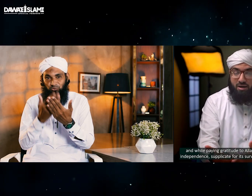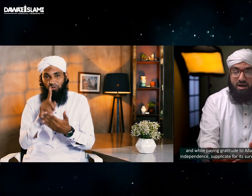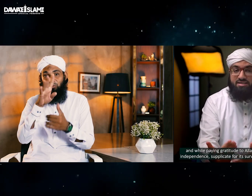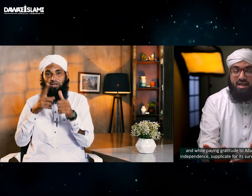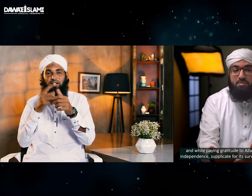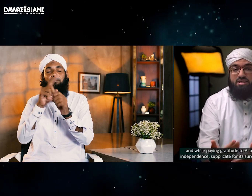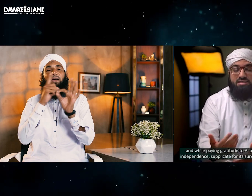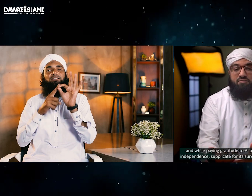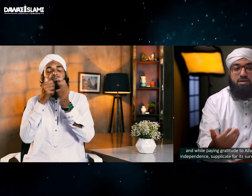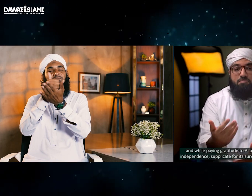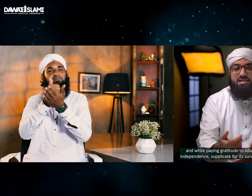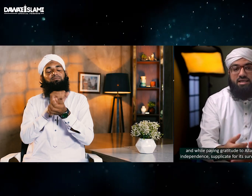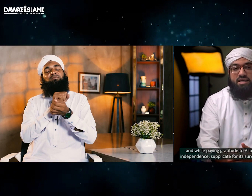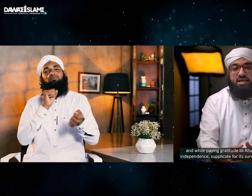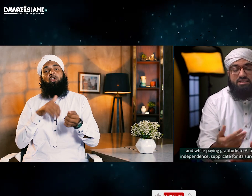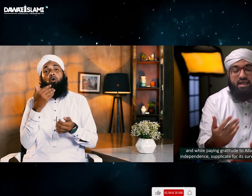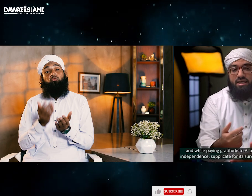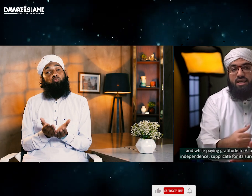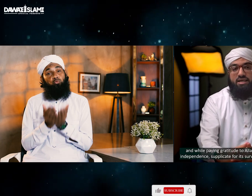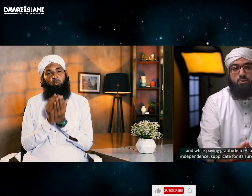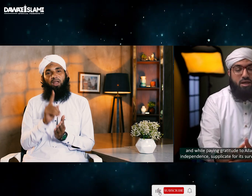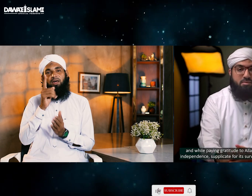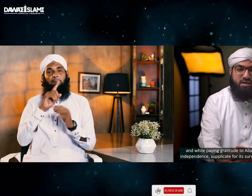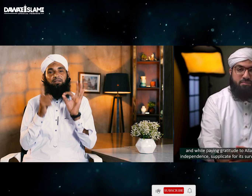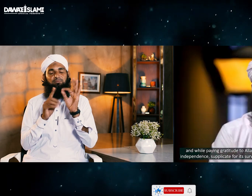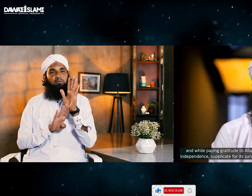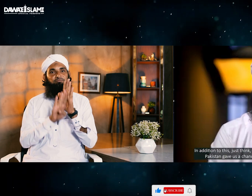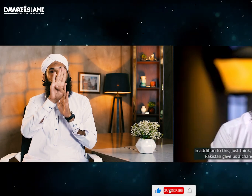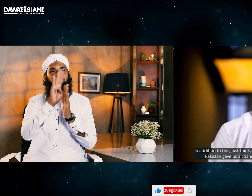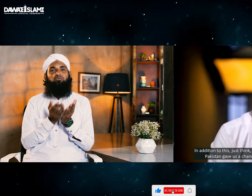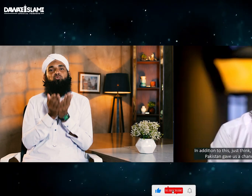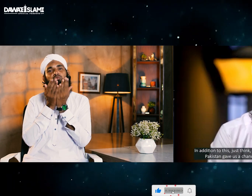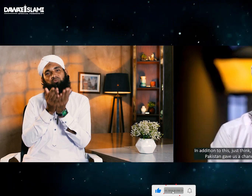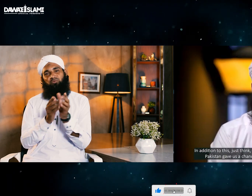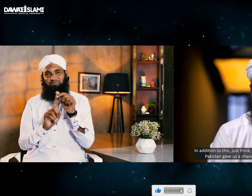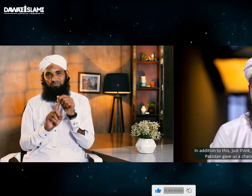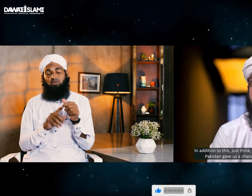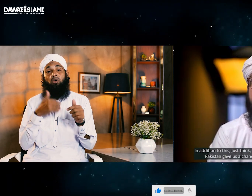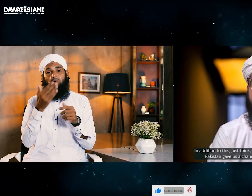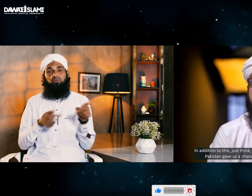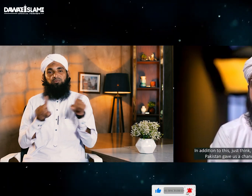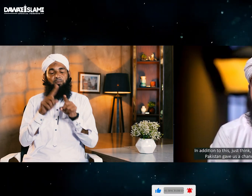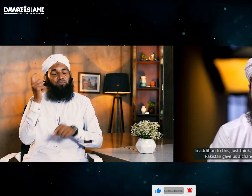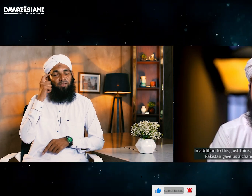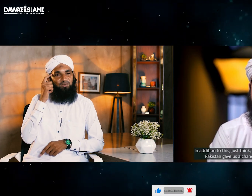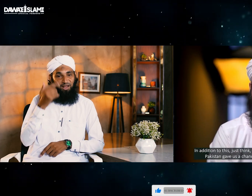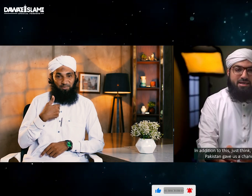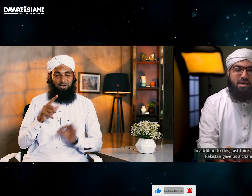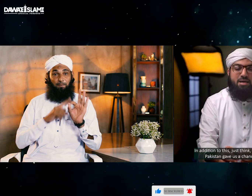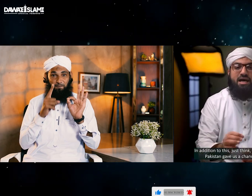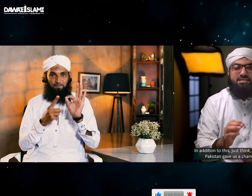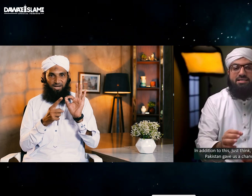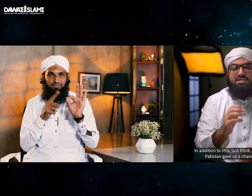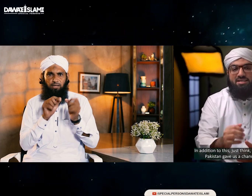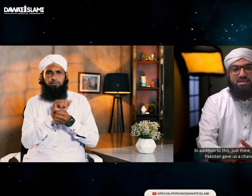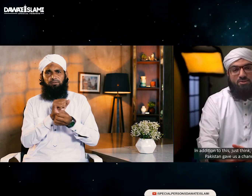اس کی بقا، سلامتی، سیفٹی، پیس کے لیے، ترقی کے لیے دعائیں مانگیں۔ اس کے علاوہ سوچیں کہ جہاں ہمارے پیارے وطن پاکستان نے